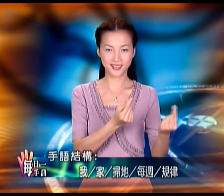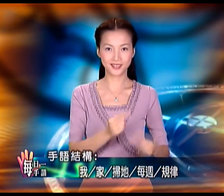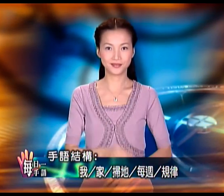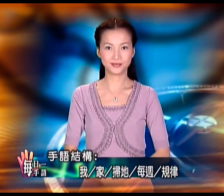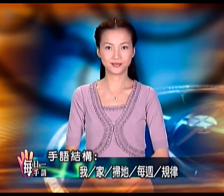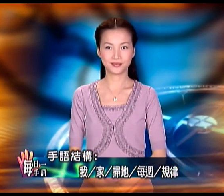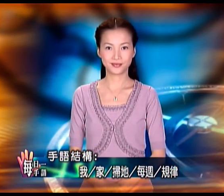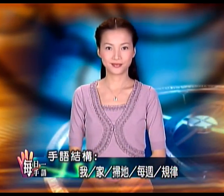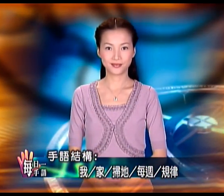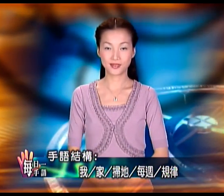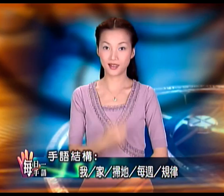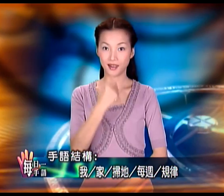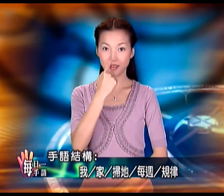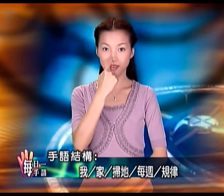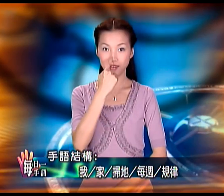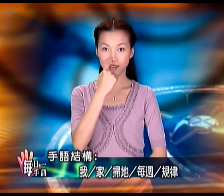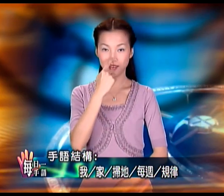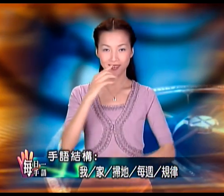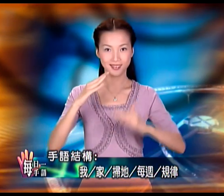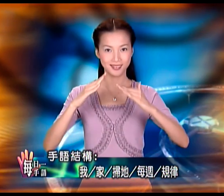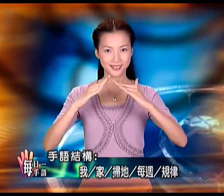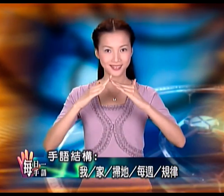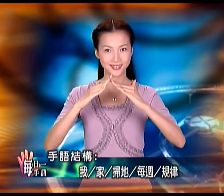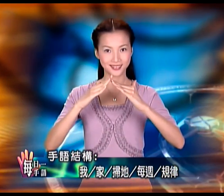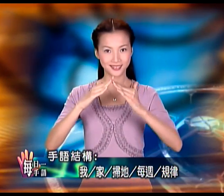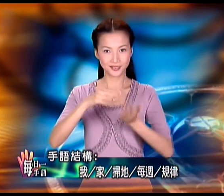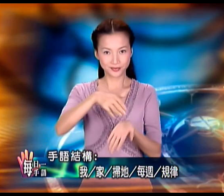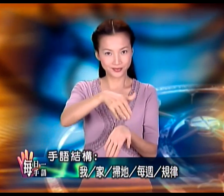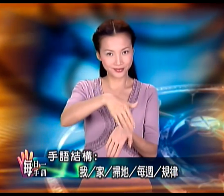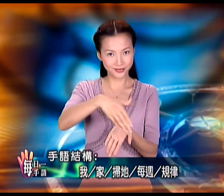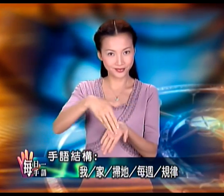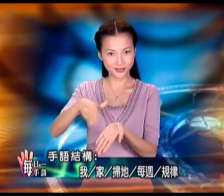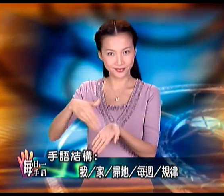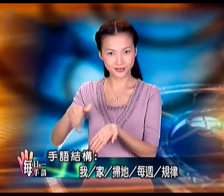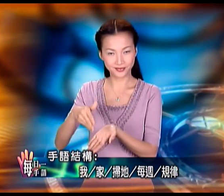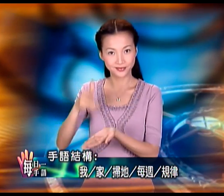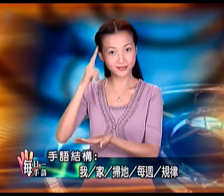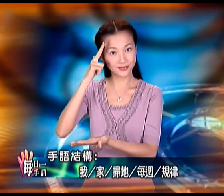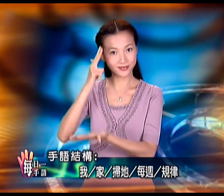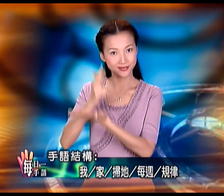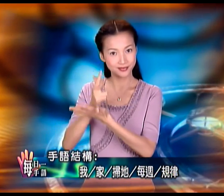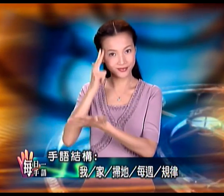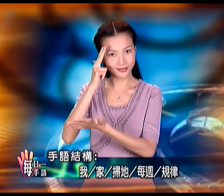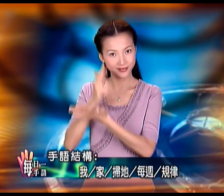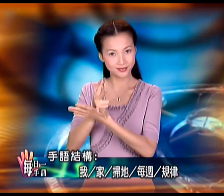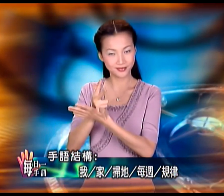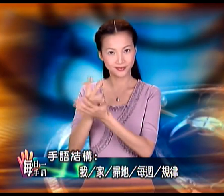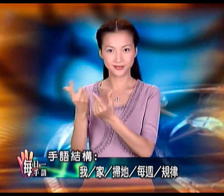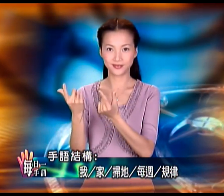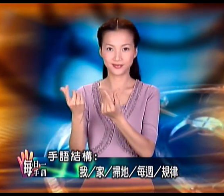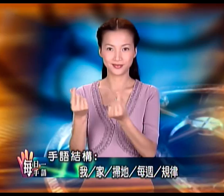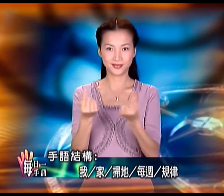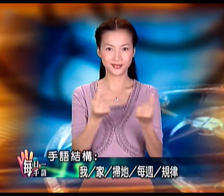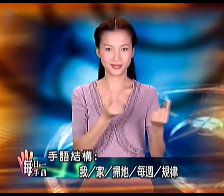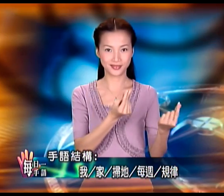是：我家扫地，每周规律。